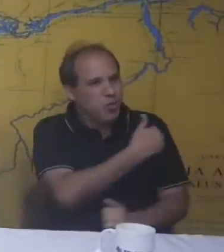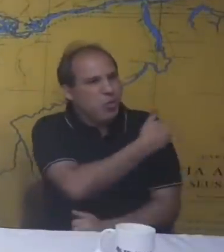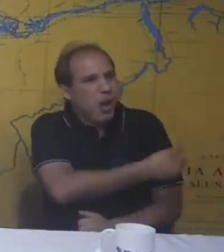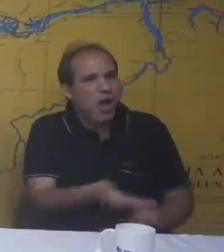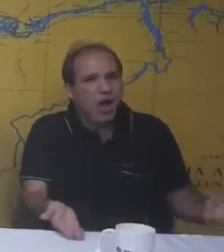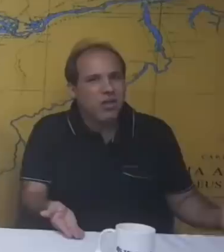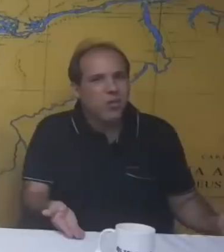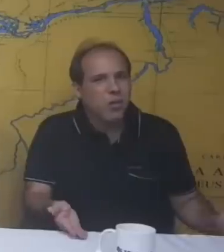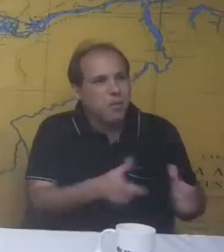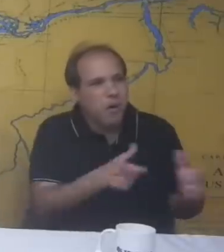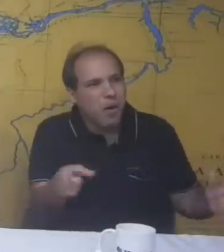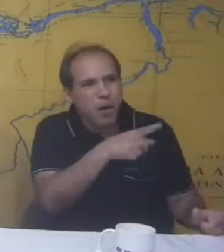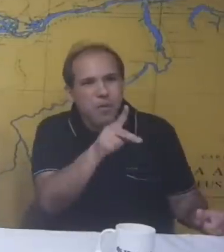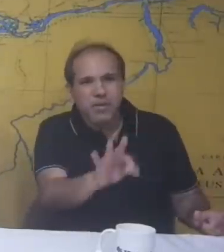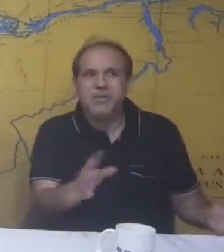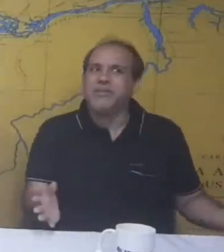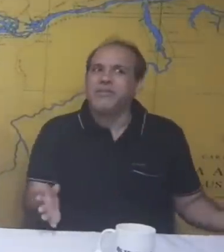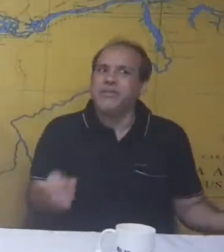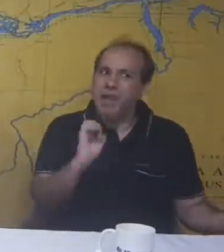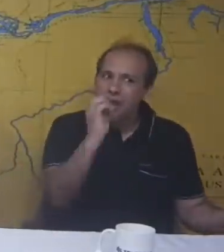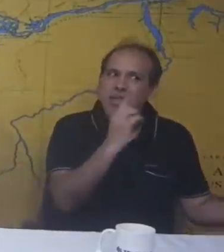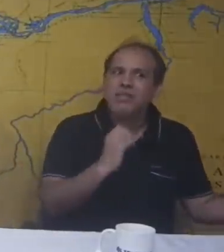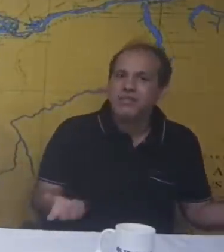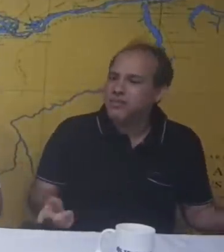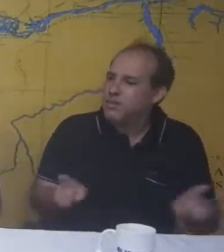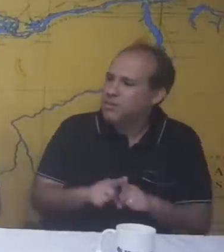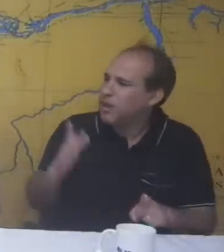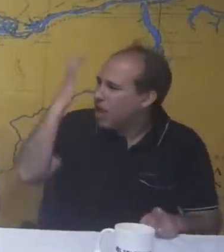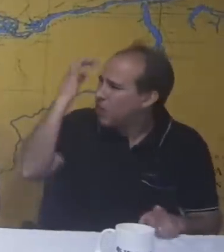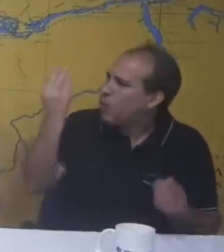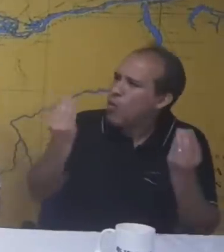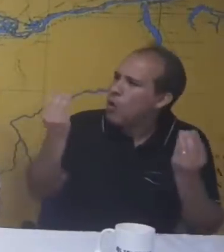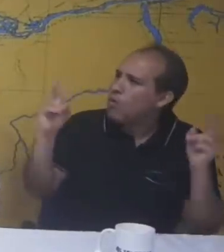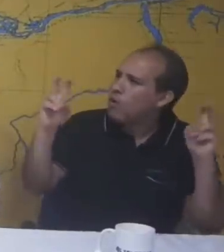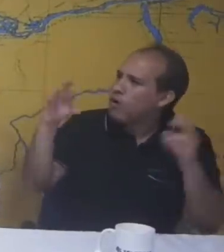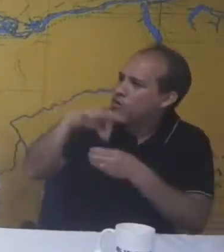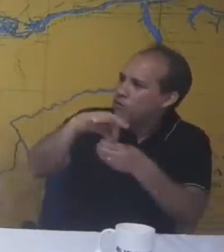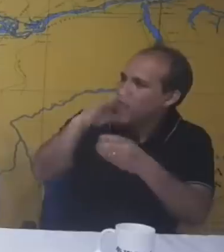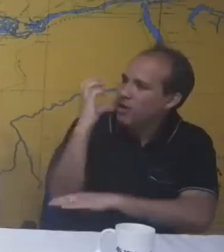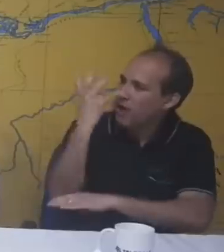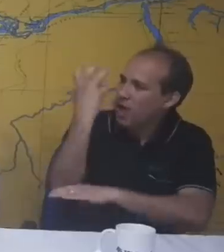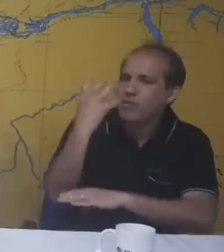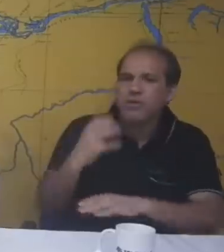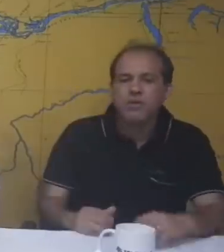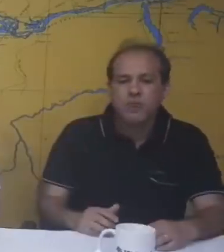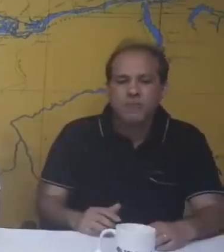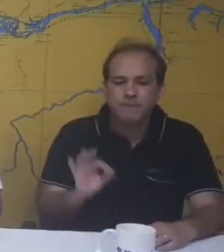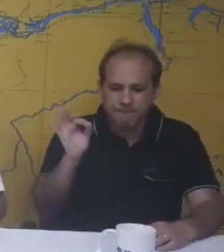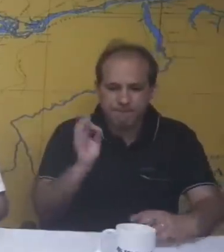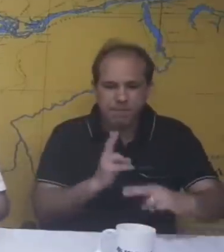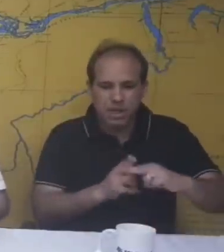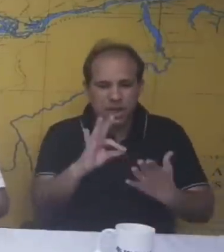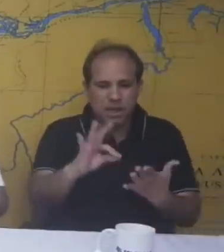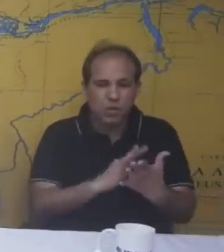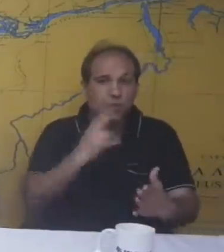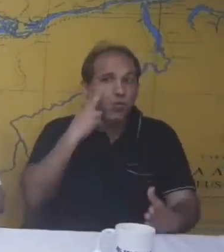Ô, prezado, o que, que vai ter amanhã, ô Pedro, sobre reflorestamento? O que você vai fazer amanhã? É, a Caixa assinou há